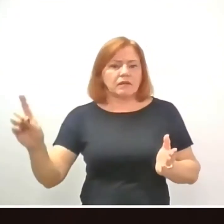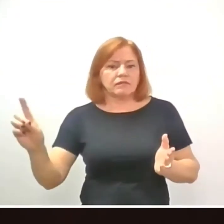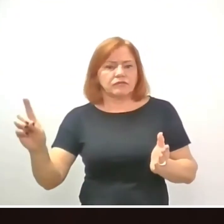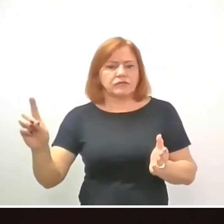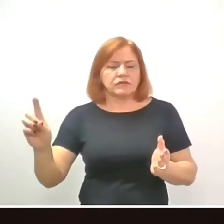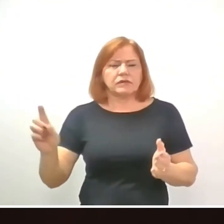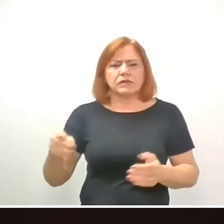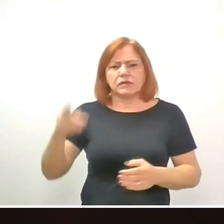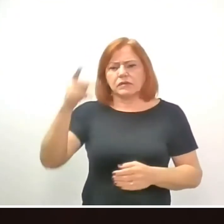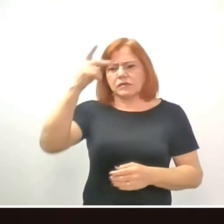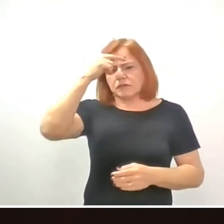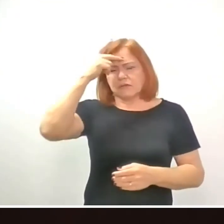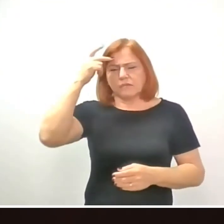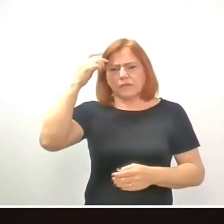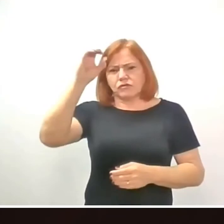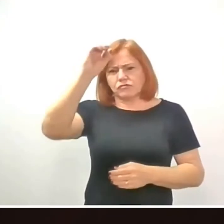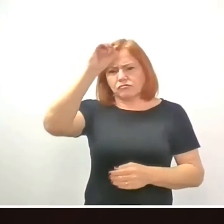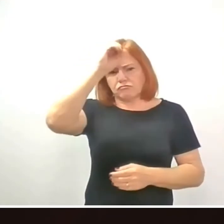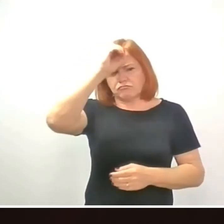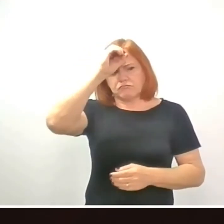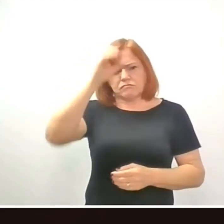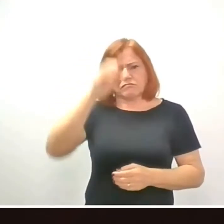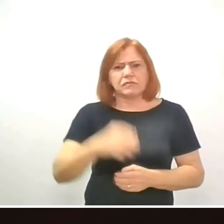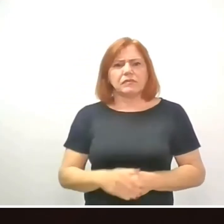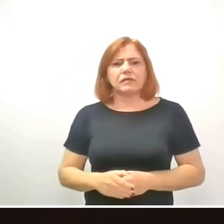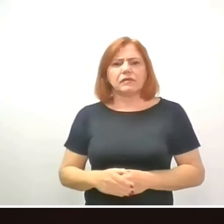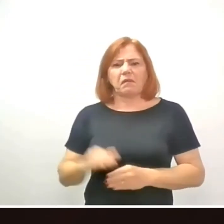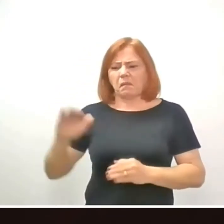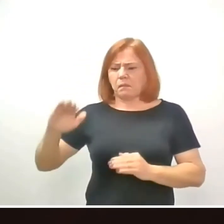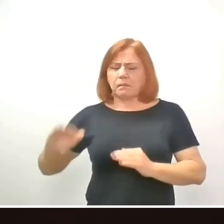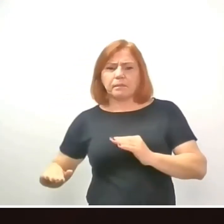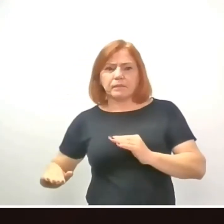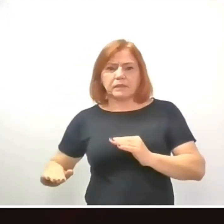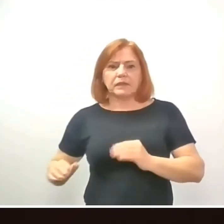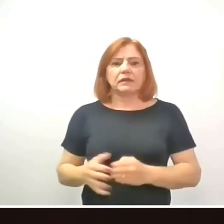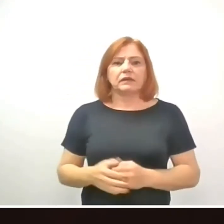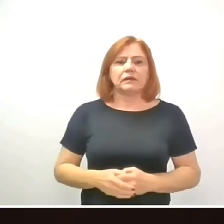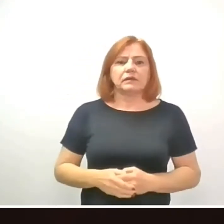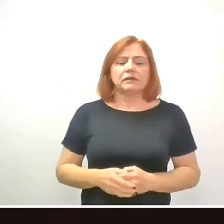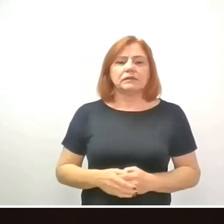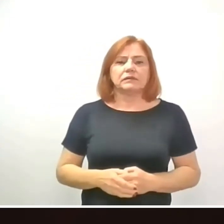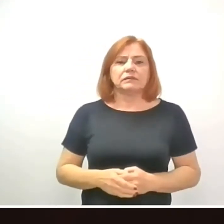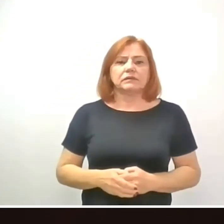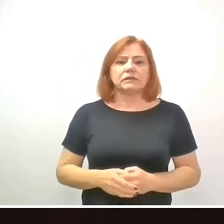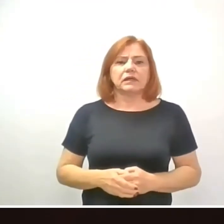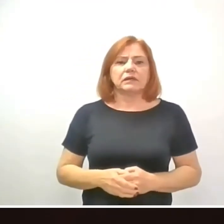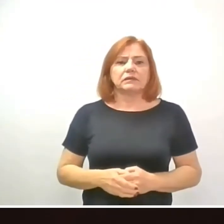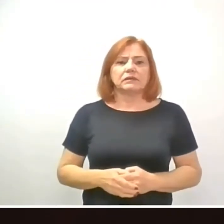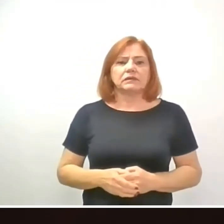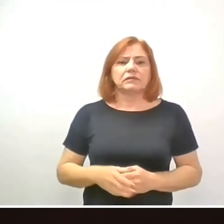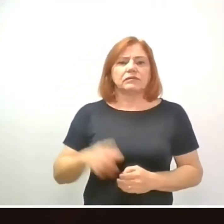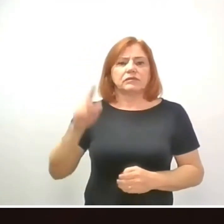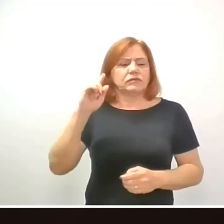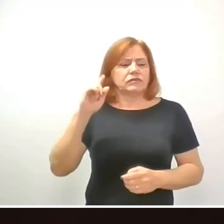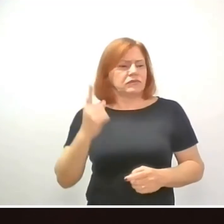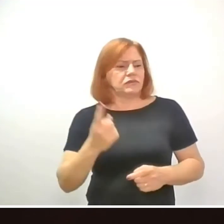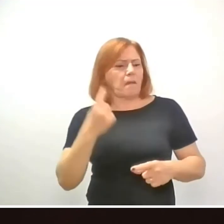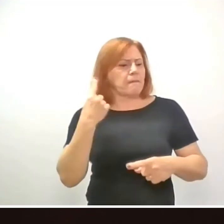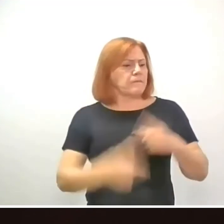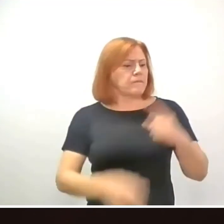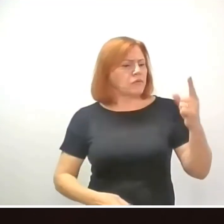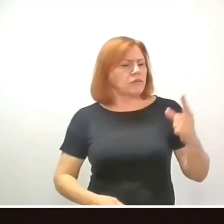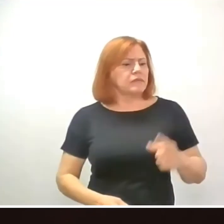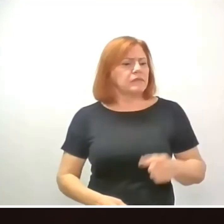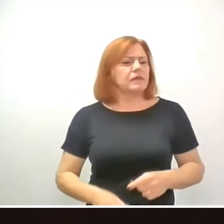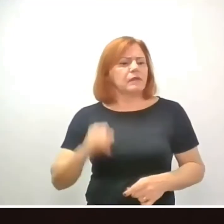tempo, mas agora pela primeira vez houve uma proibição direta. Como os hereges somente podiam ser julgados